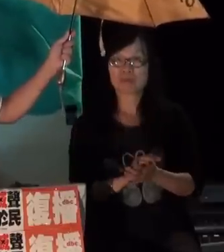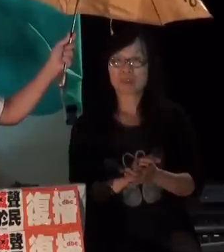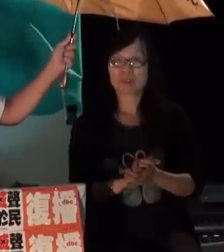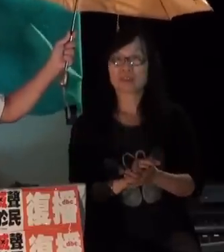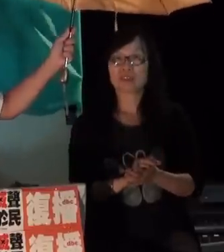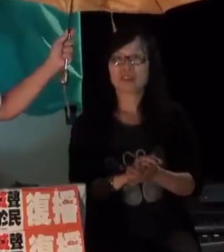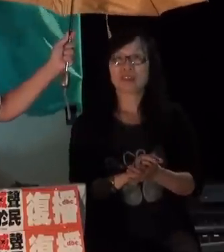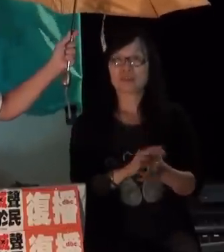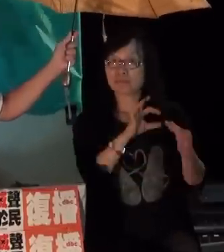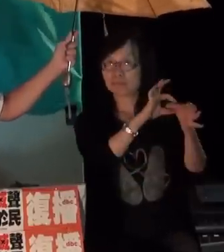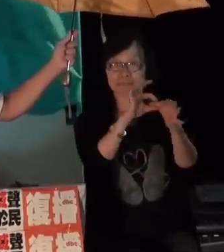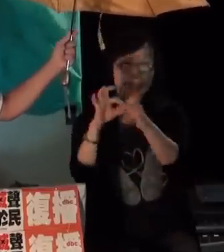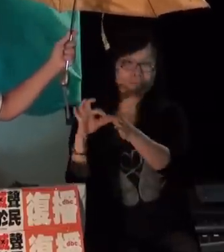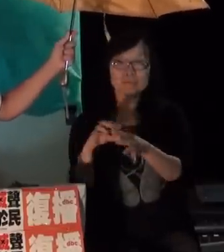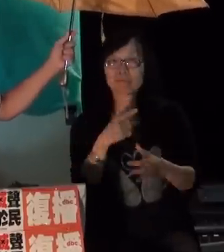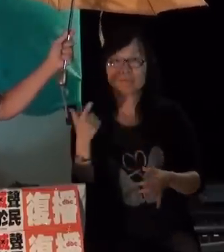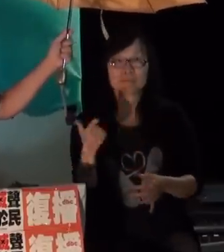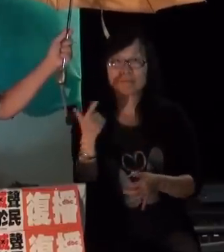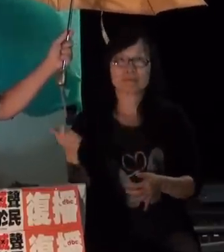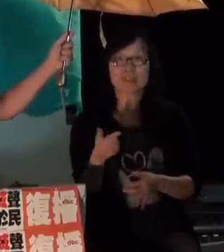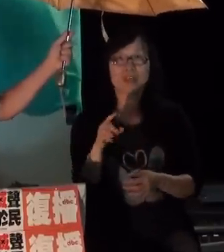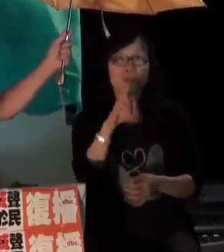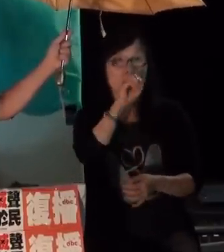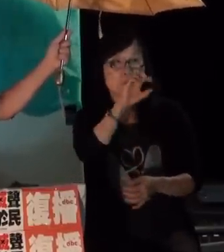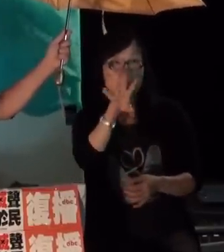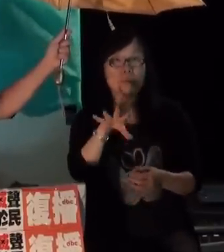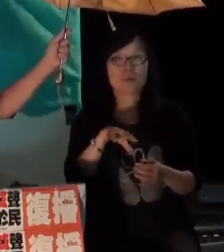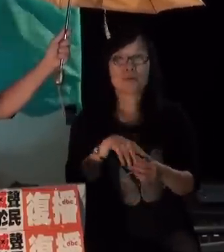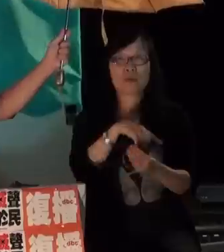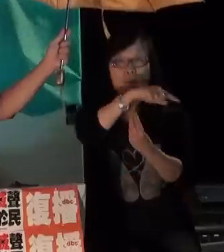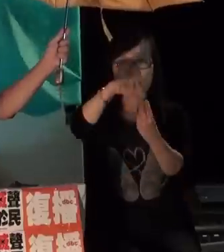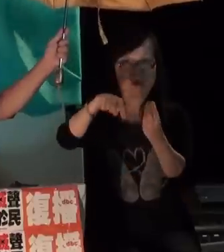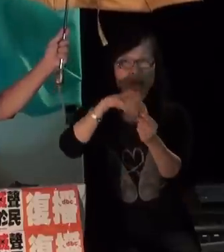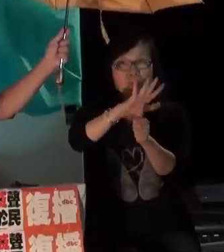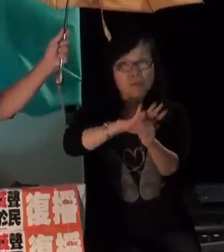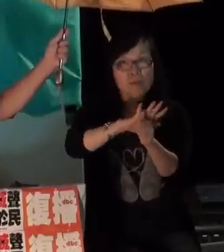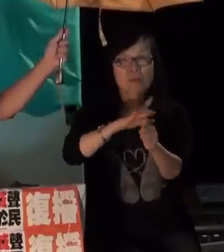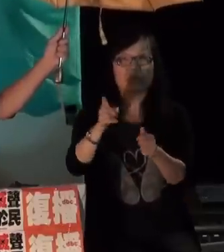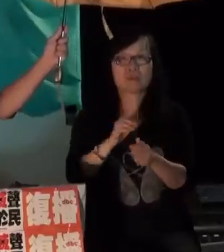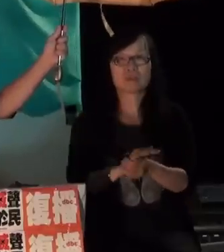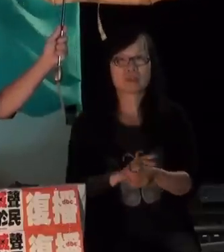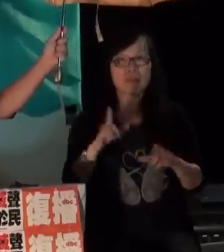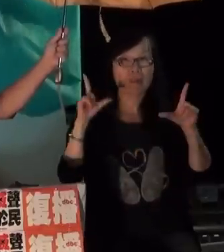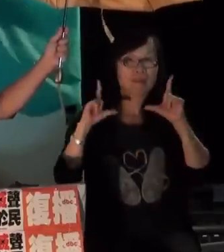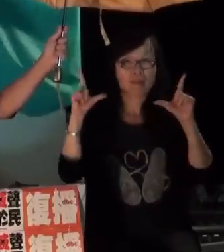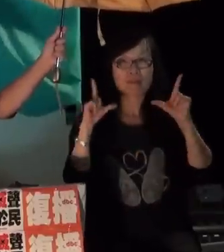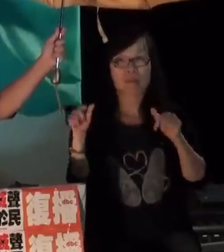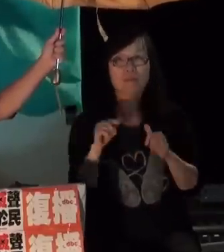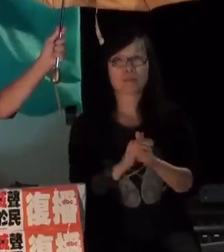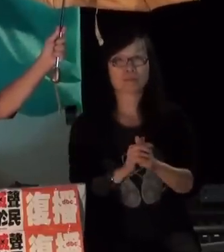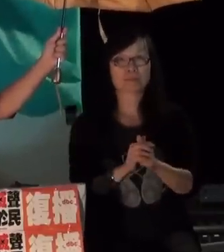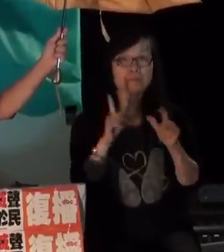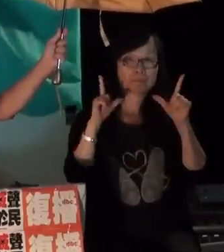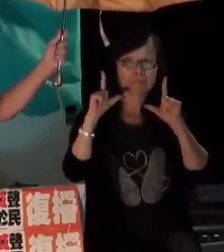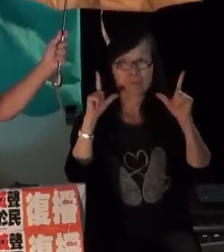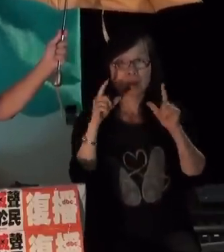很多嘢嘅喎， 所以你話講環保咪嘥曬氣咯。因為我知道陸公貴個態度係點啦。 啊，陸公貴個態